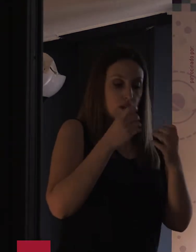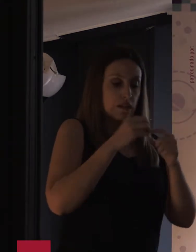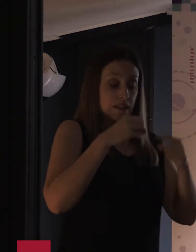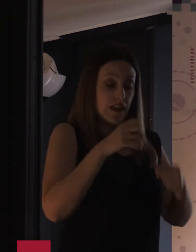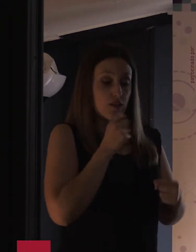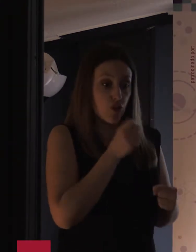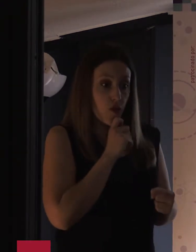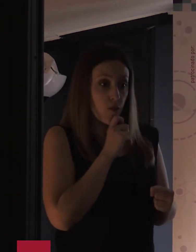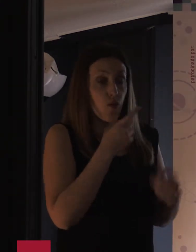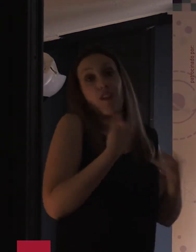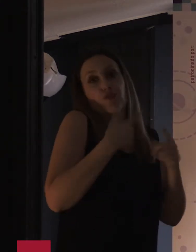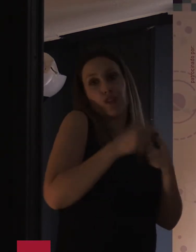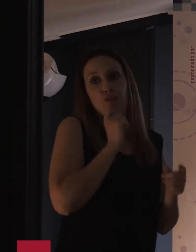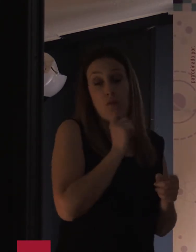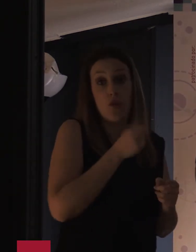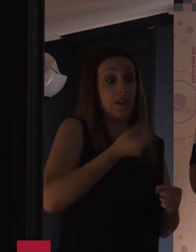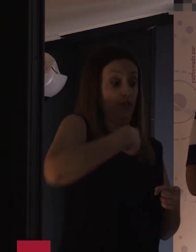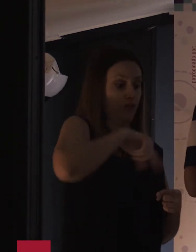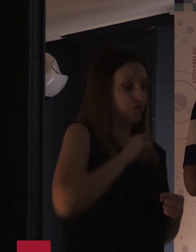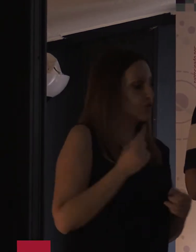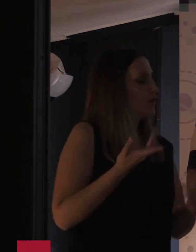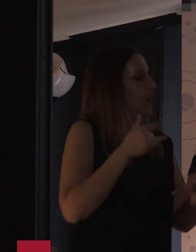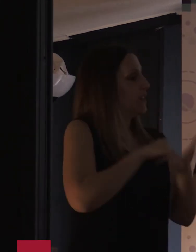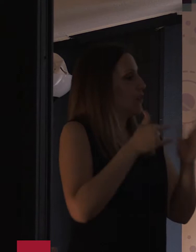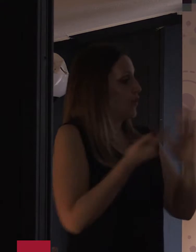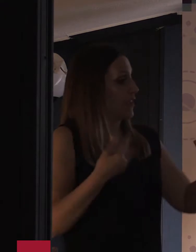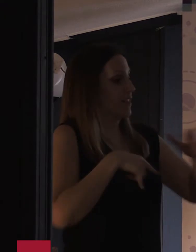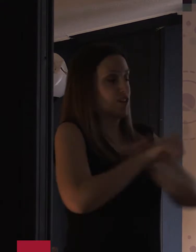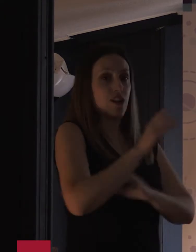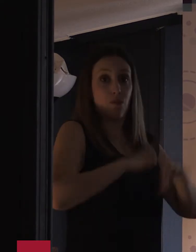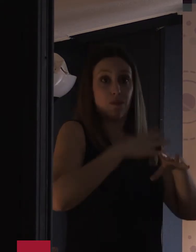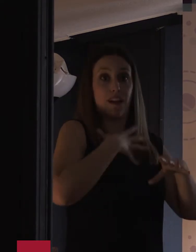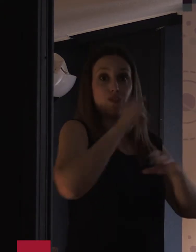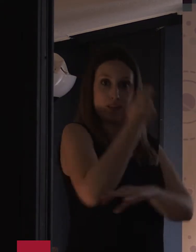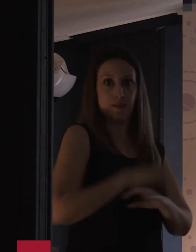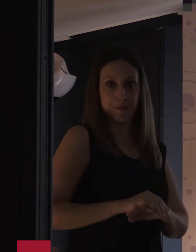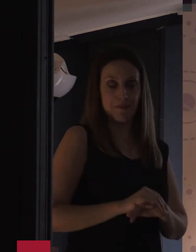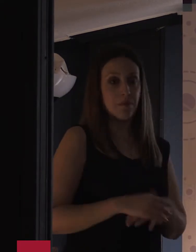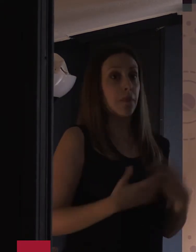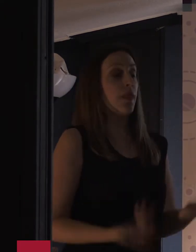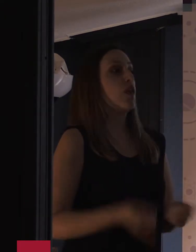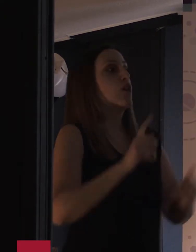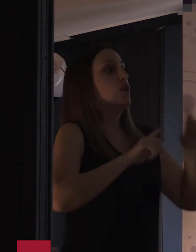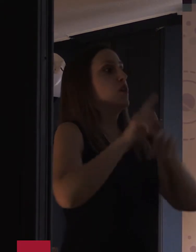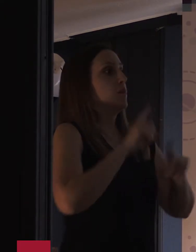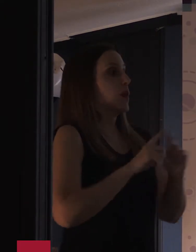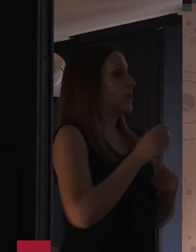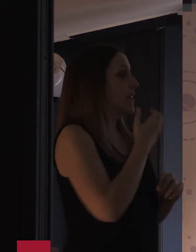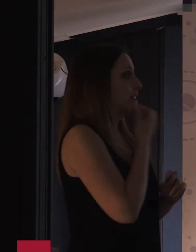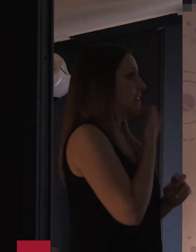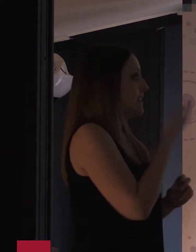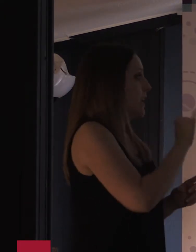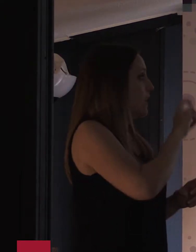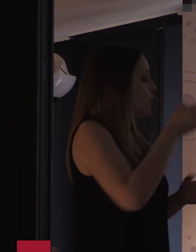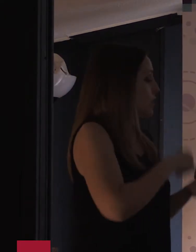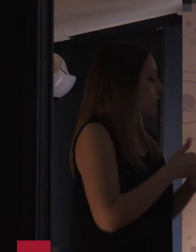enseñado cómo tienen que ser las cosas, y nosotros estamos desarrollando la tecnología para hacerlo. El problema que tiene esto, por supuesto, si hay algún otro ingeniero